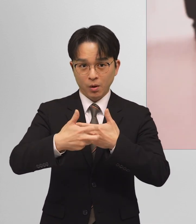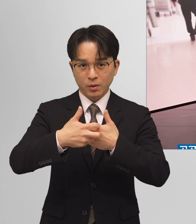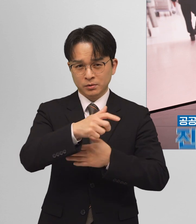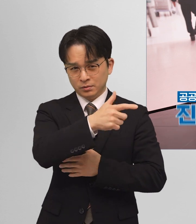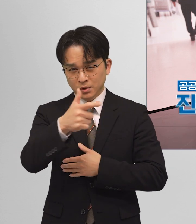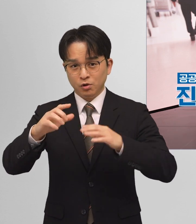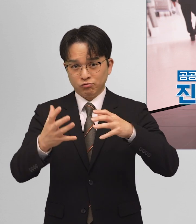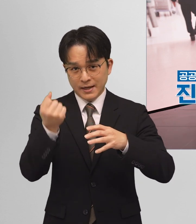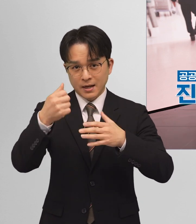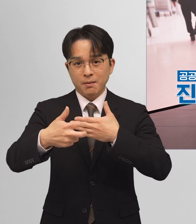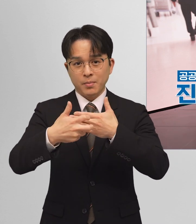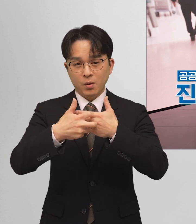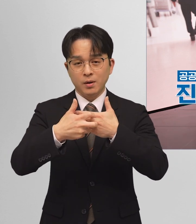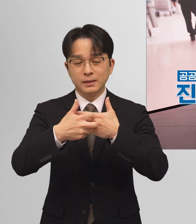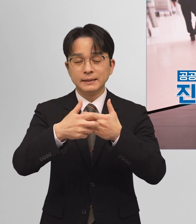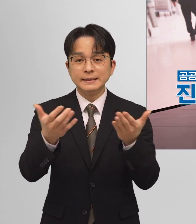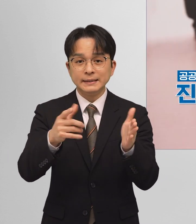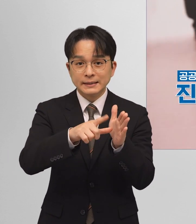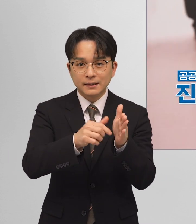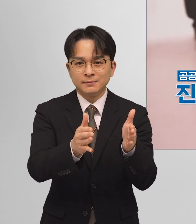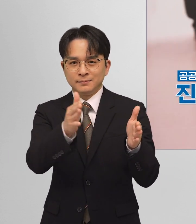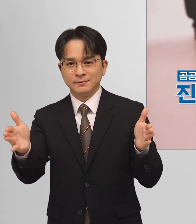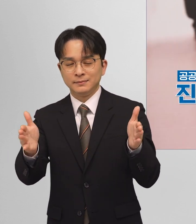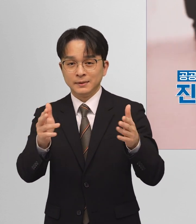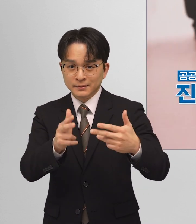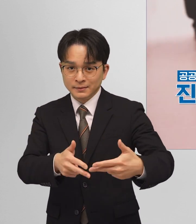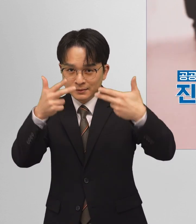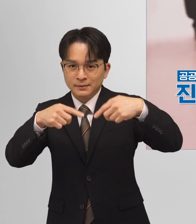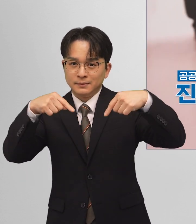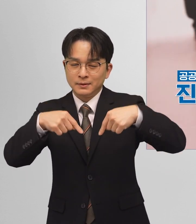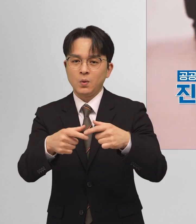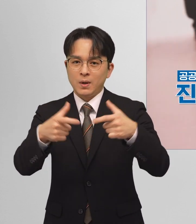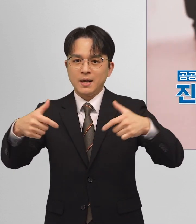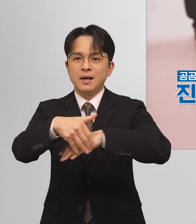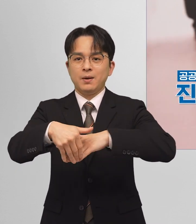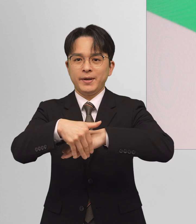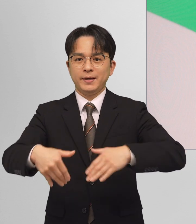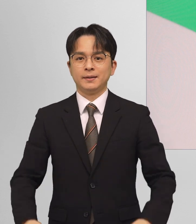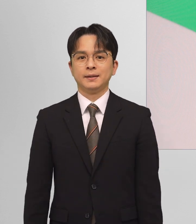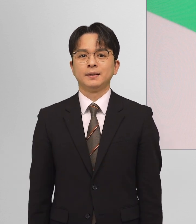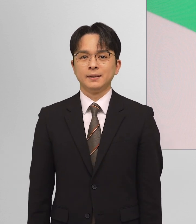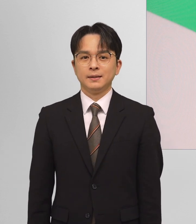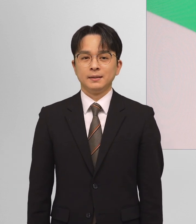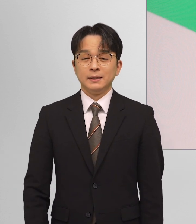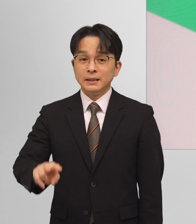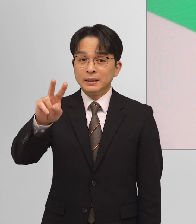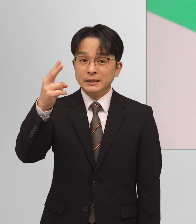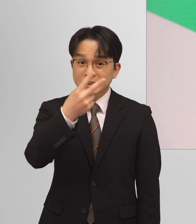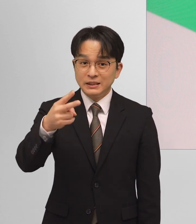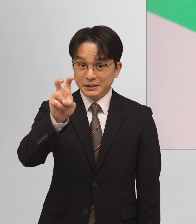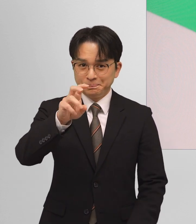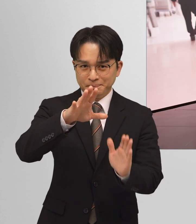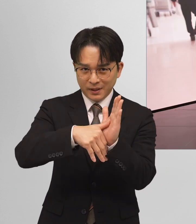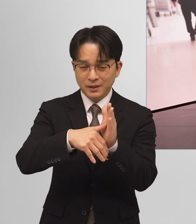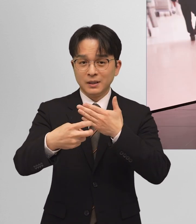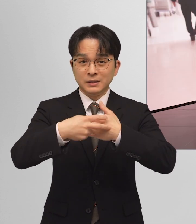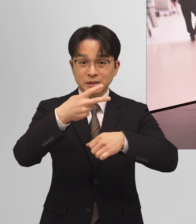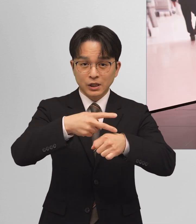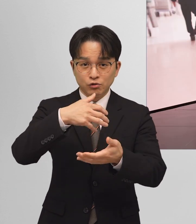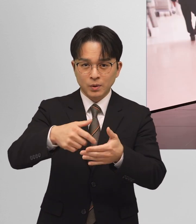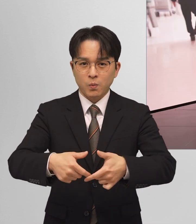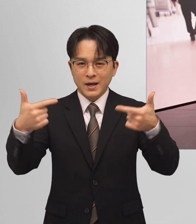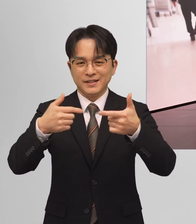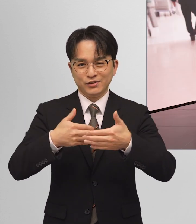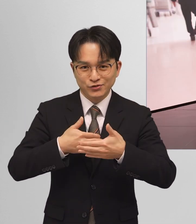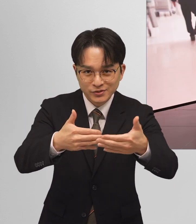공공의료기관이 진료시간을 연장해서 운영하고 비대면 진료도 대폭 확대하겠습니다. 근데 2020년도에 의대